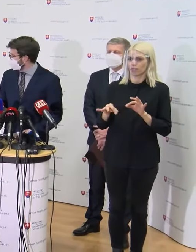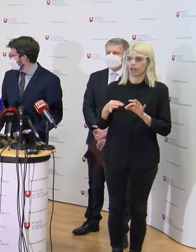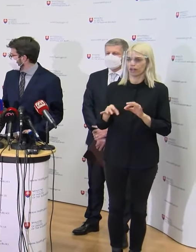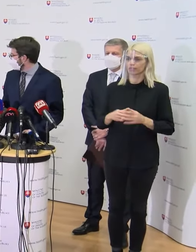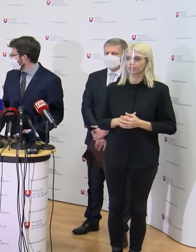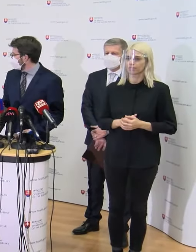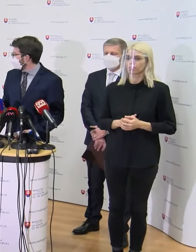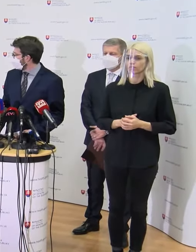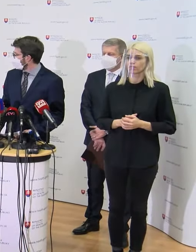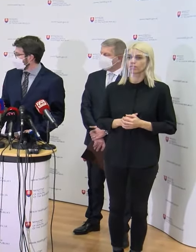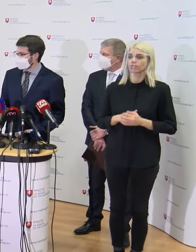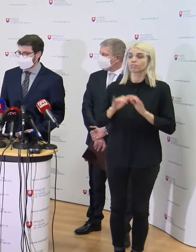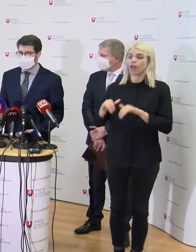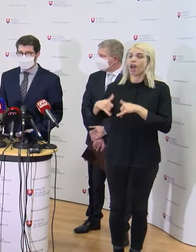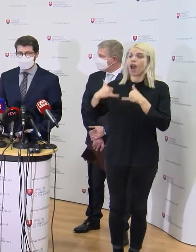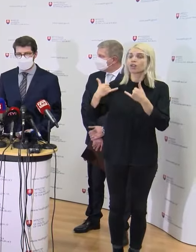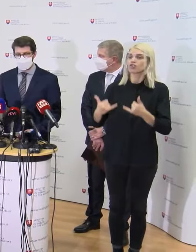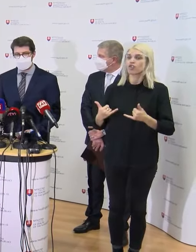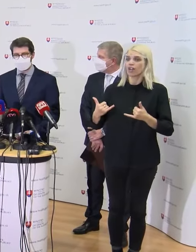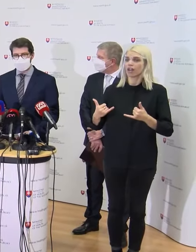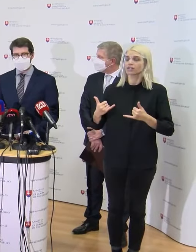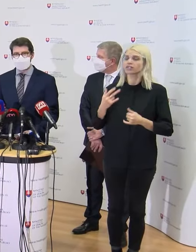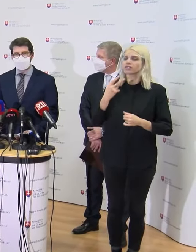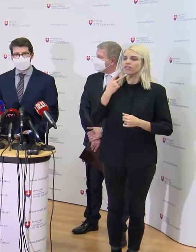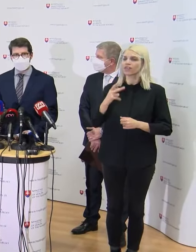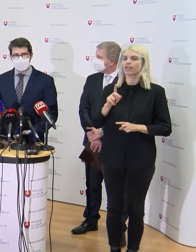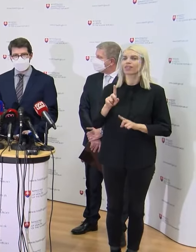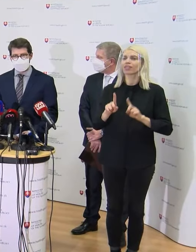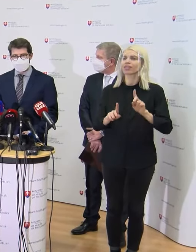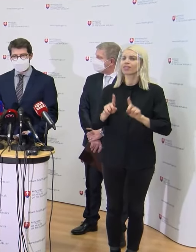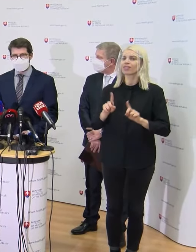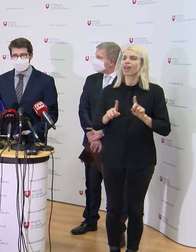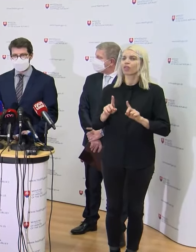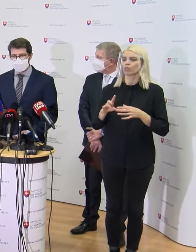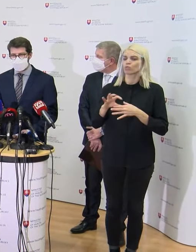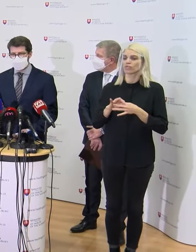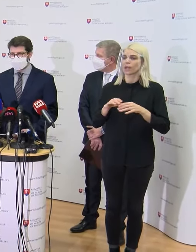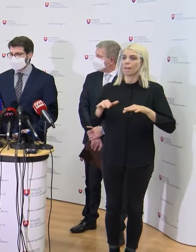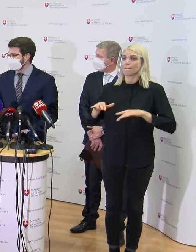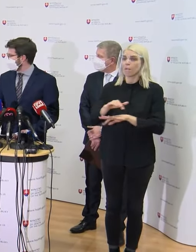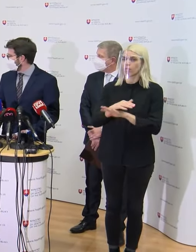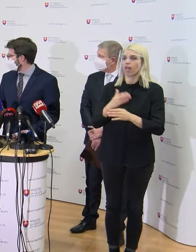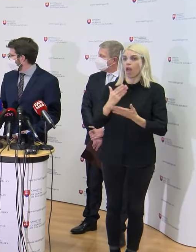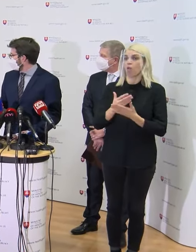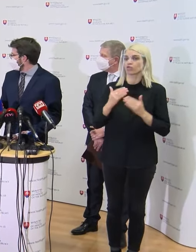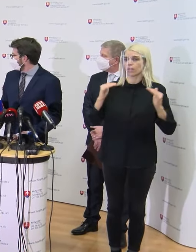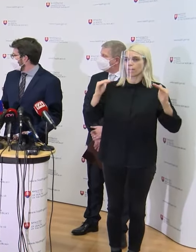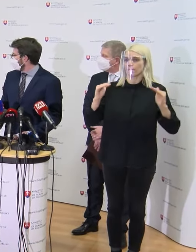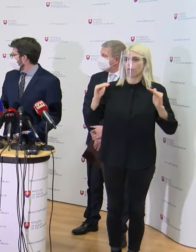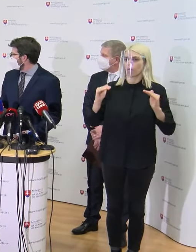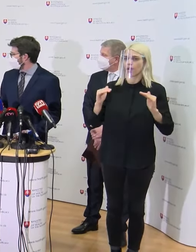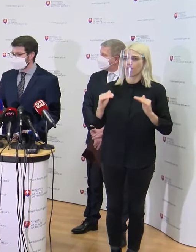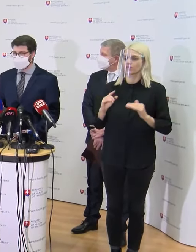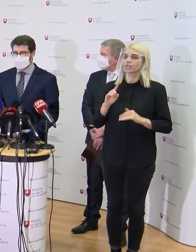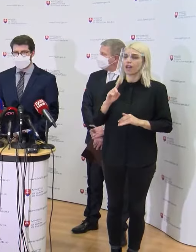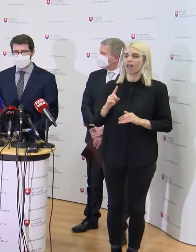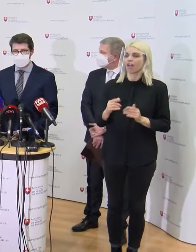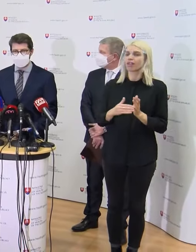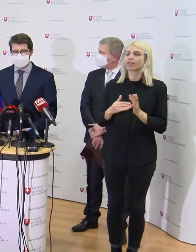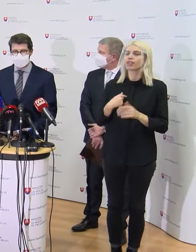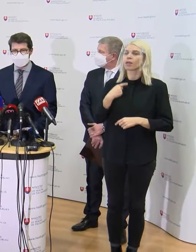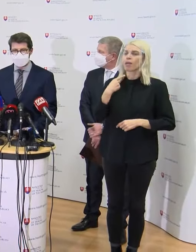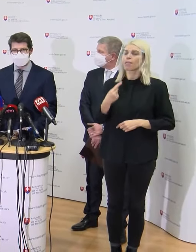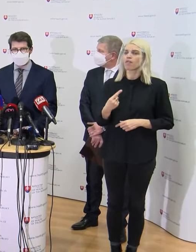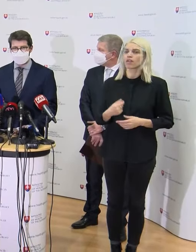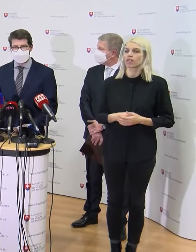25.11. Odvtedy vlastne vidíme na niektorých indikátoroch mobility pokles v mobilite, avšak treba povedať,